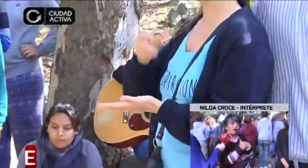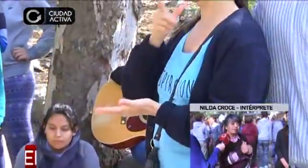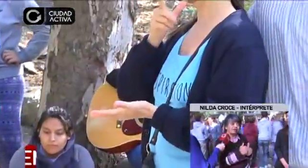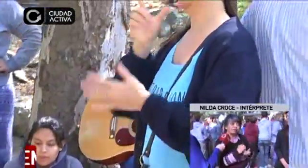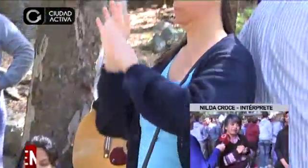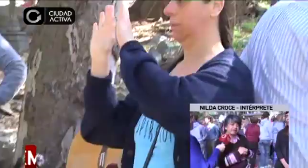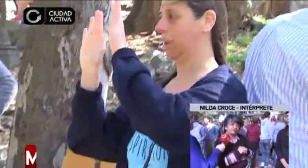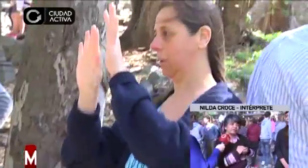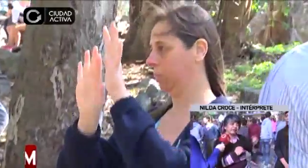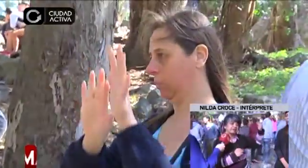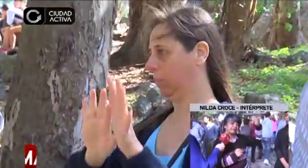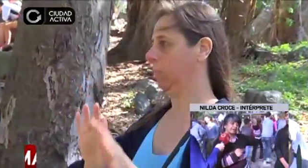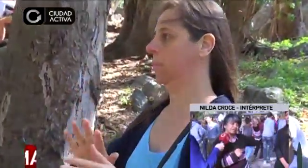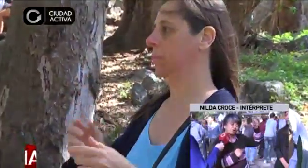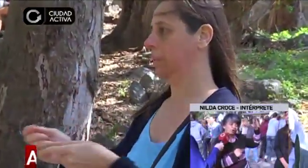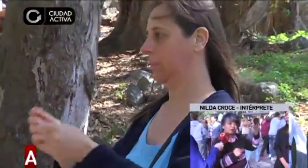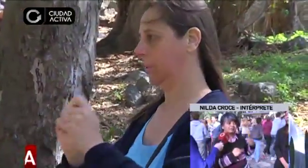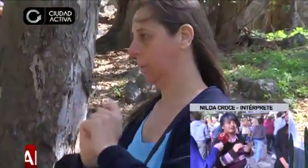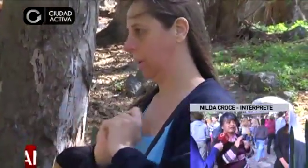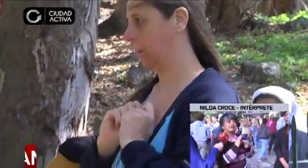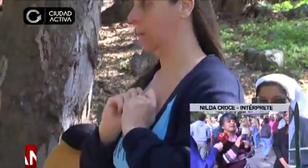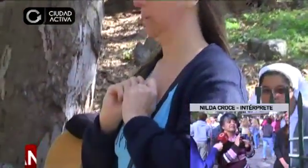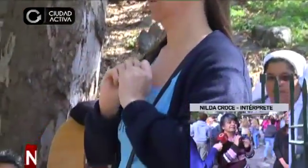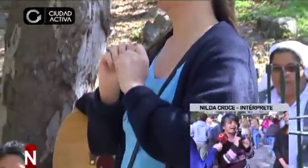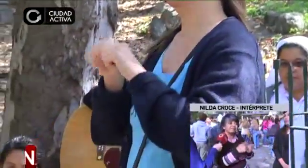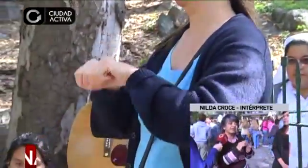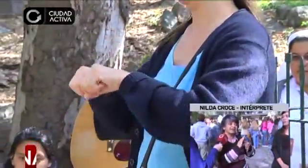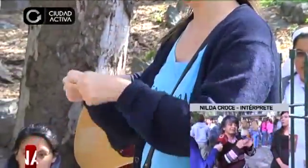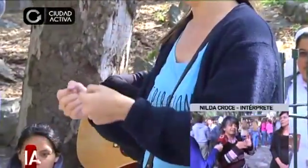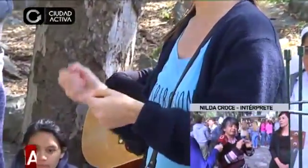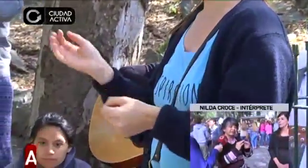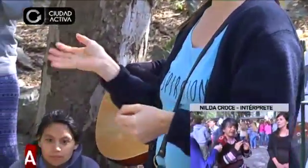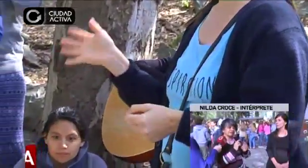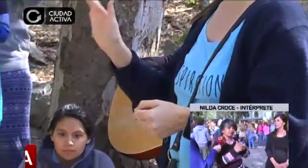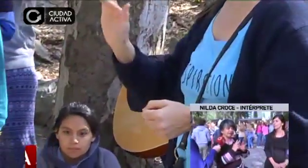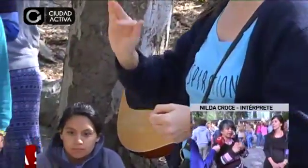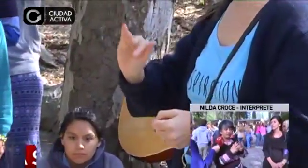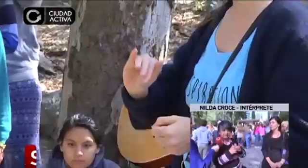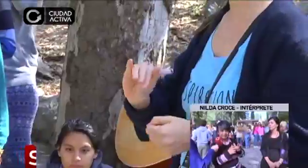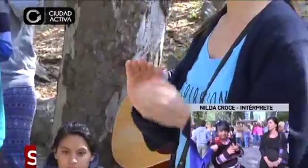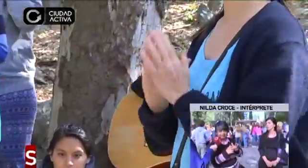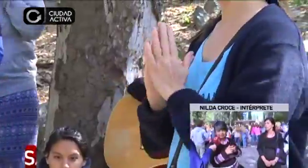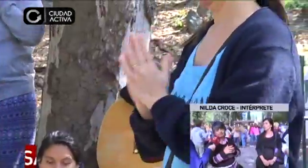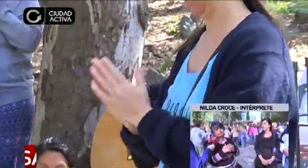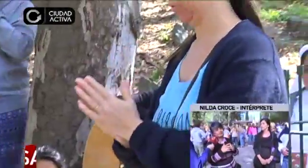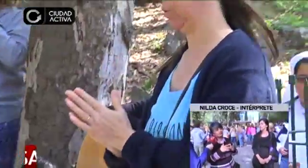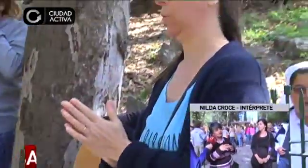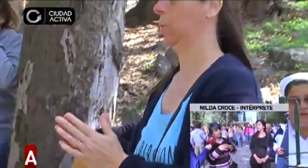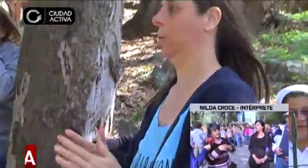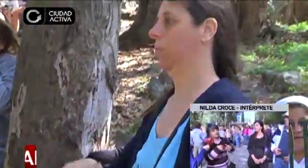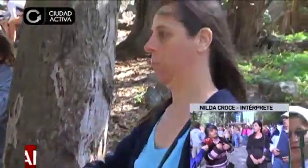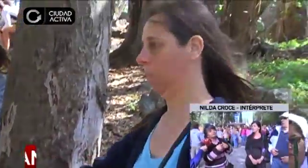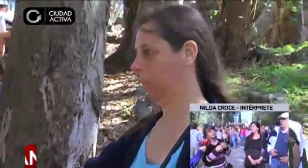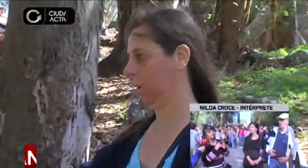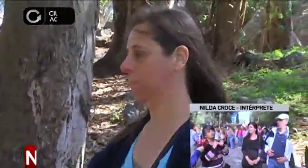Antes nos había acompañado nuestra amiga Marisol, también interpretando con lengua de señas.